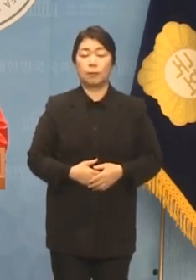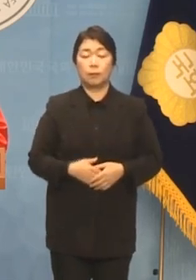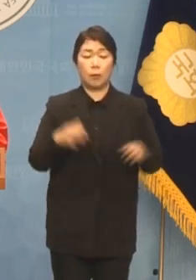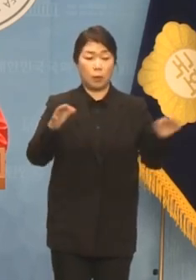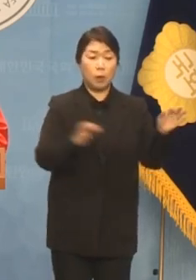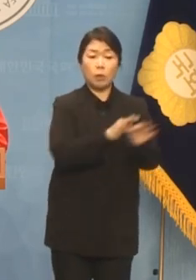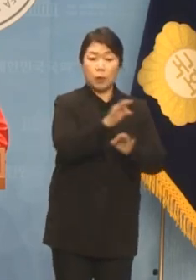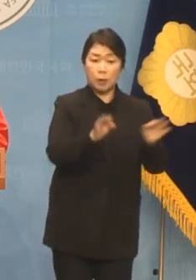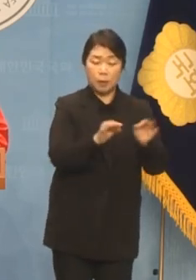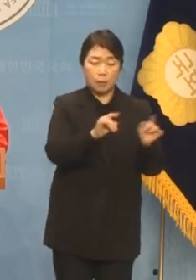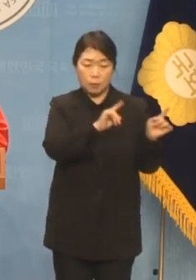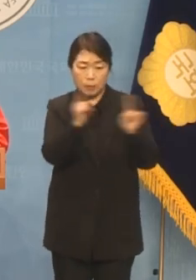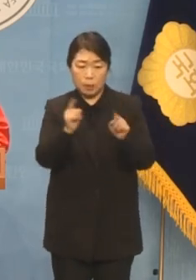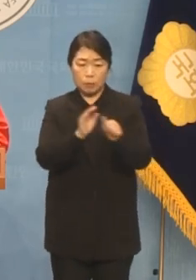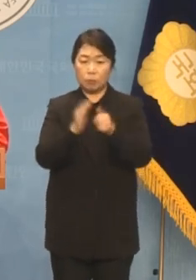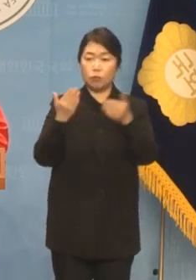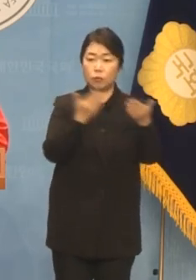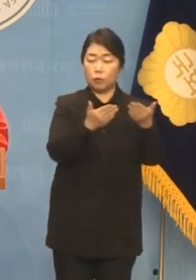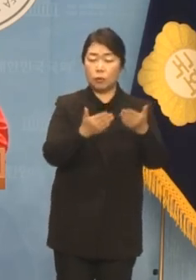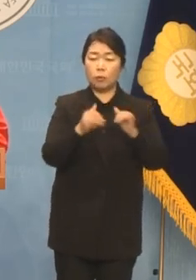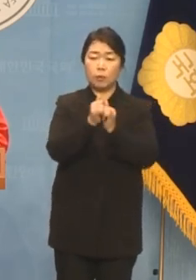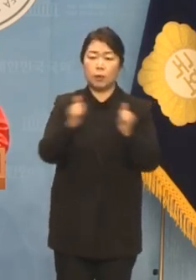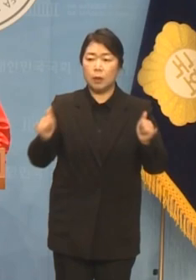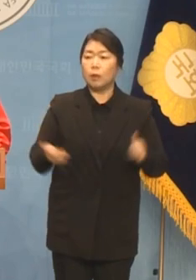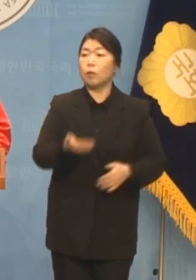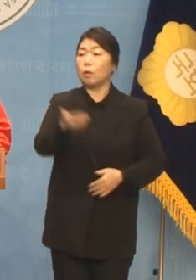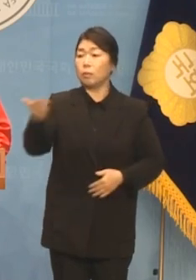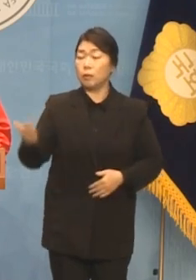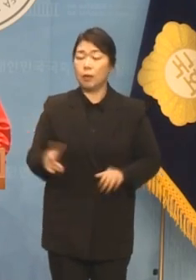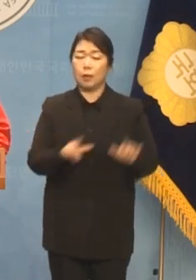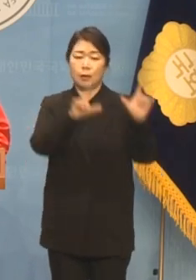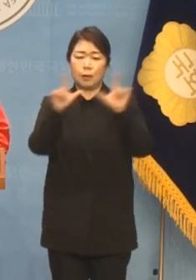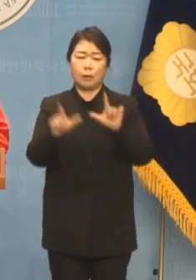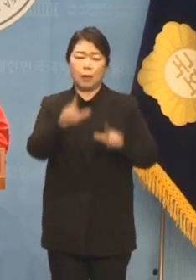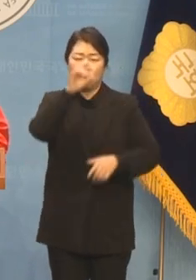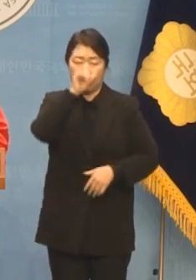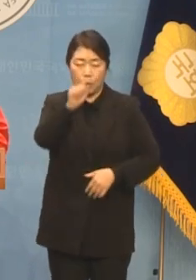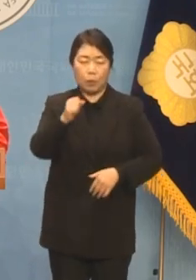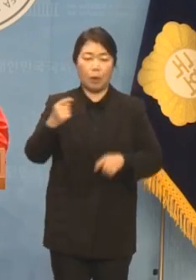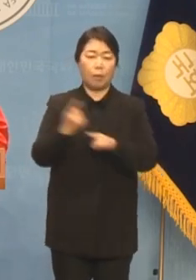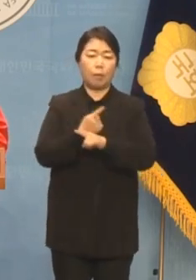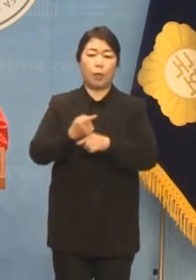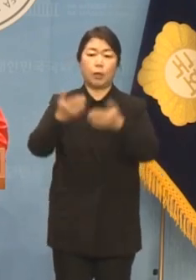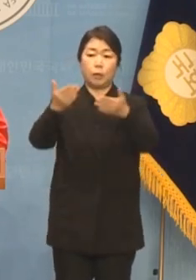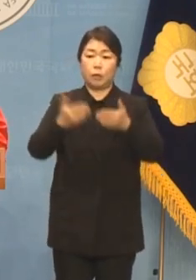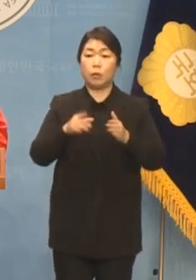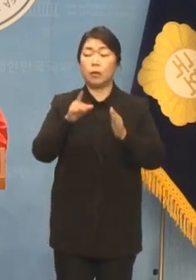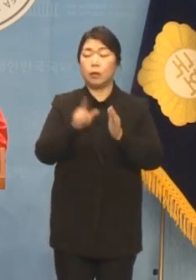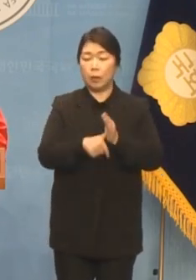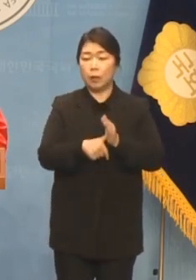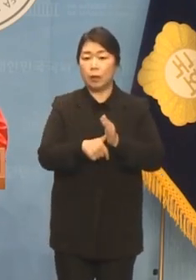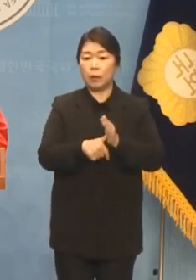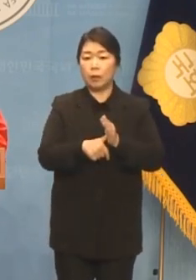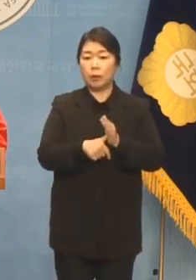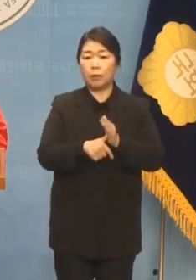현장에 활력을 불어놓고 국민 여러분이 삶의 질을 개선하는데 최선을